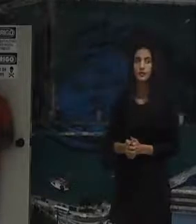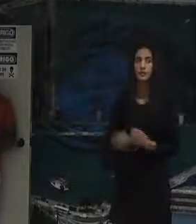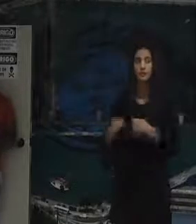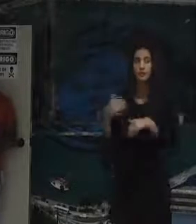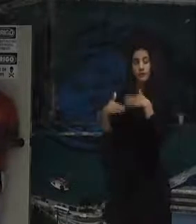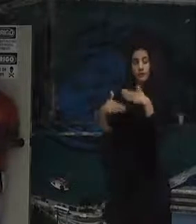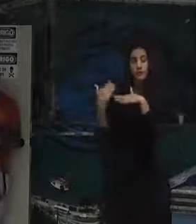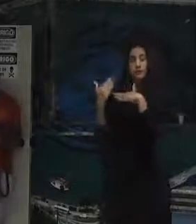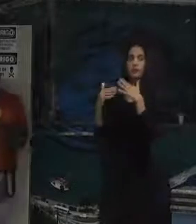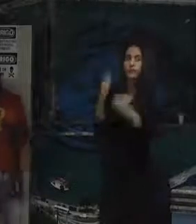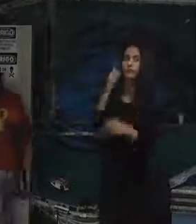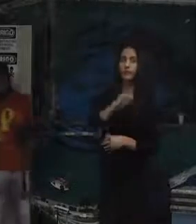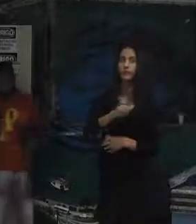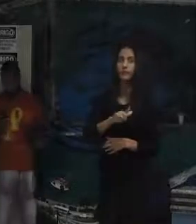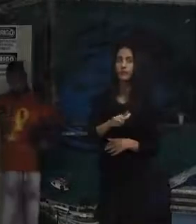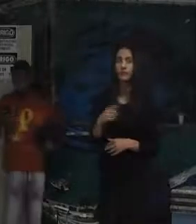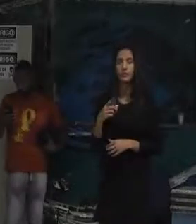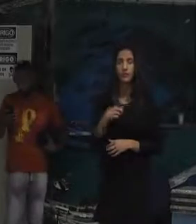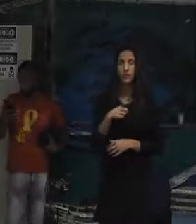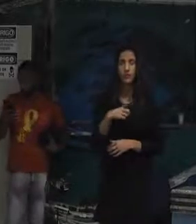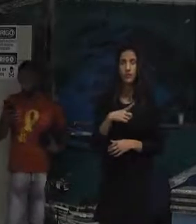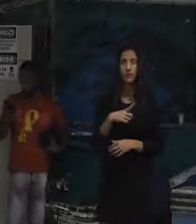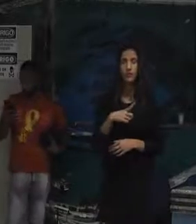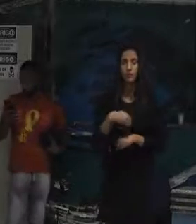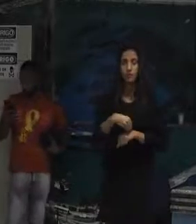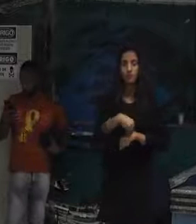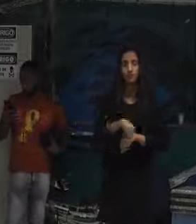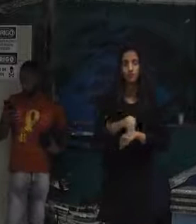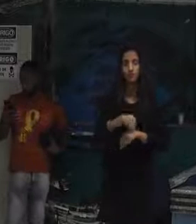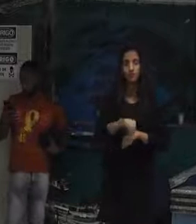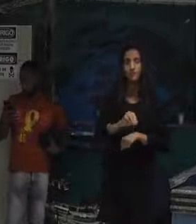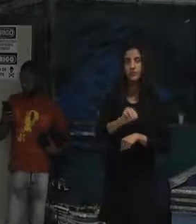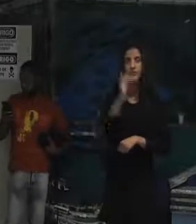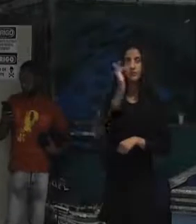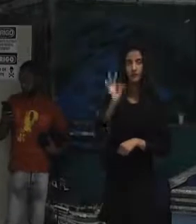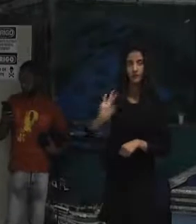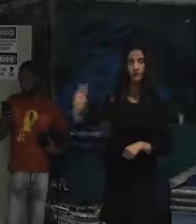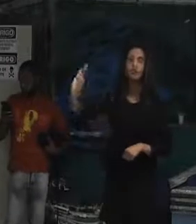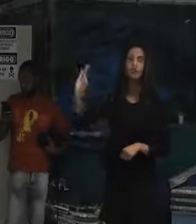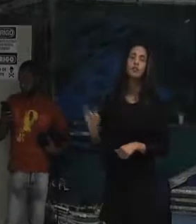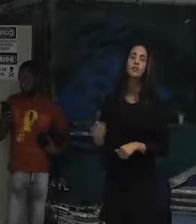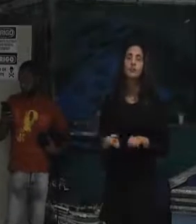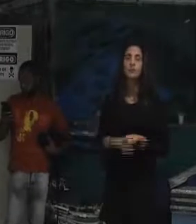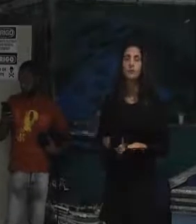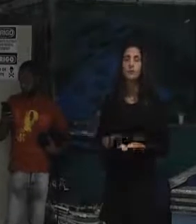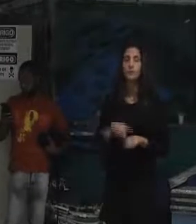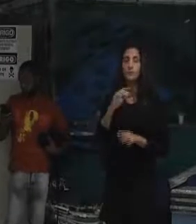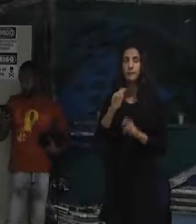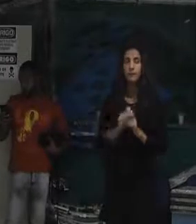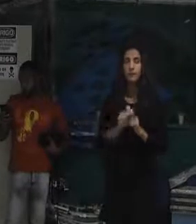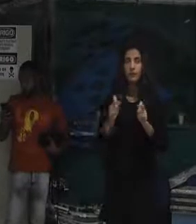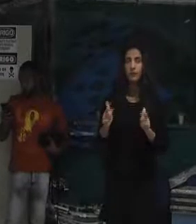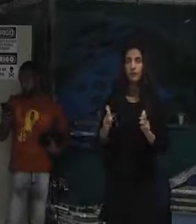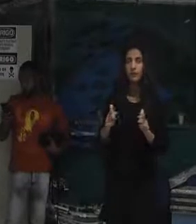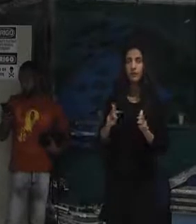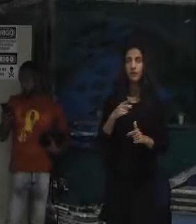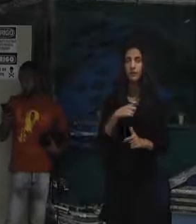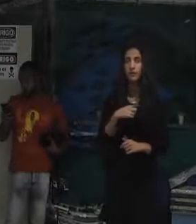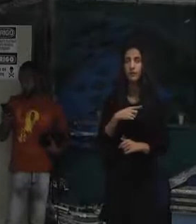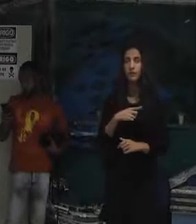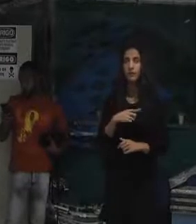cuidar do desenvolvimento econômico e os novos investimentos, tanto da esfera federal, é que tem um poder econômico maior, forçar para que os mesmos tenham